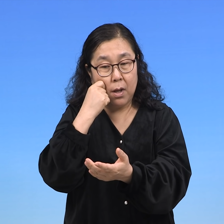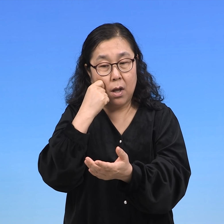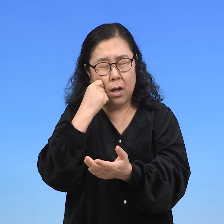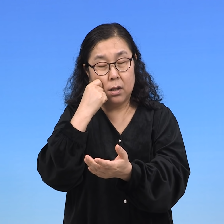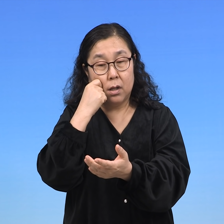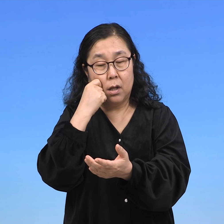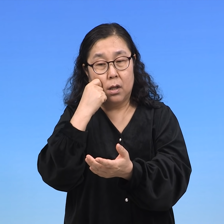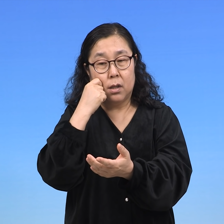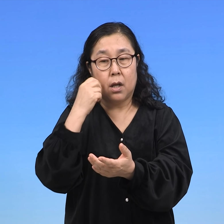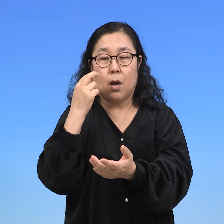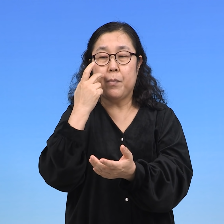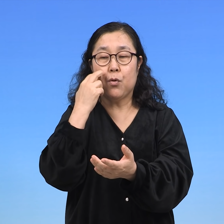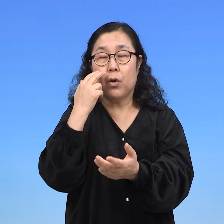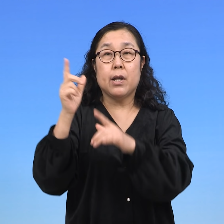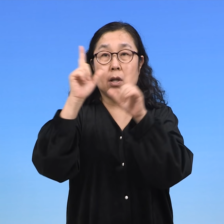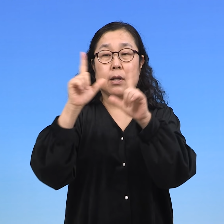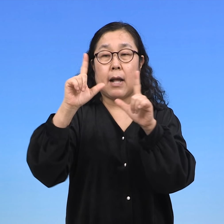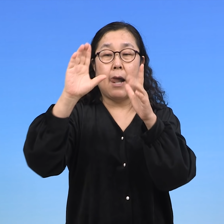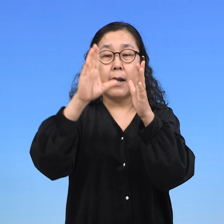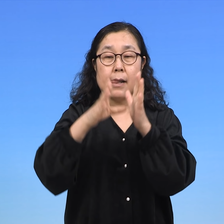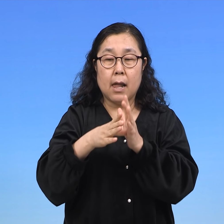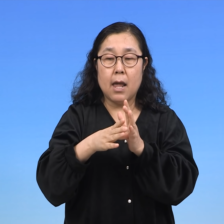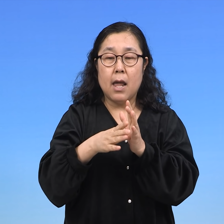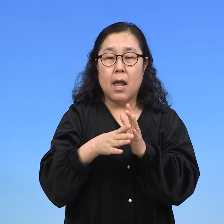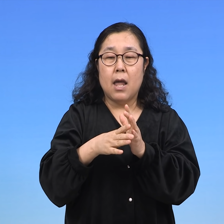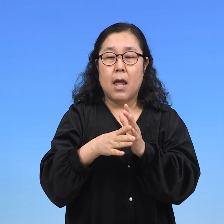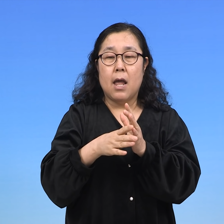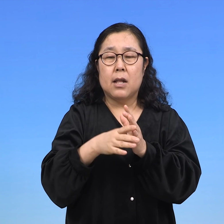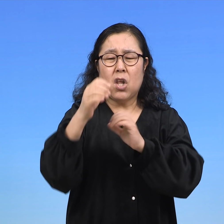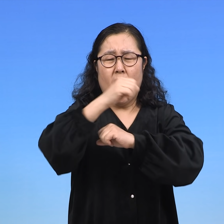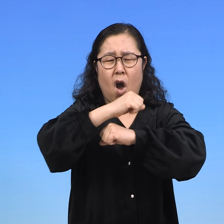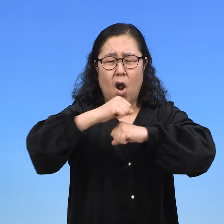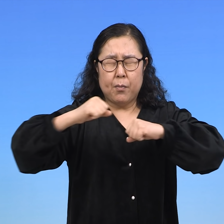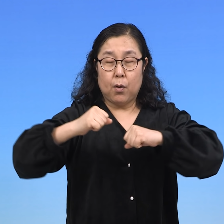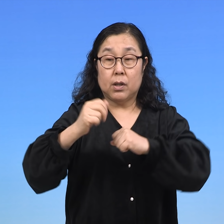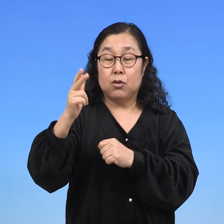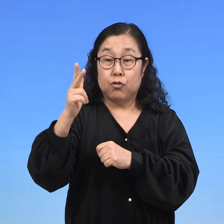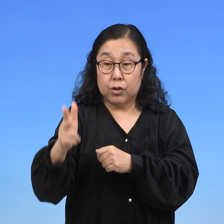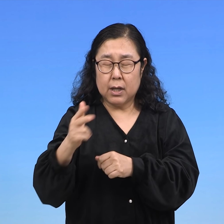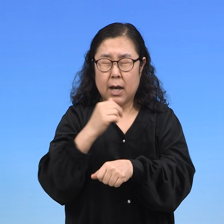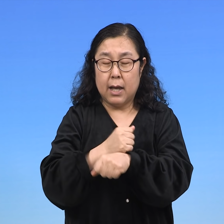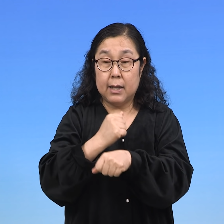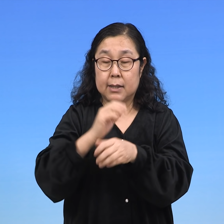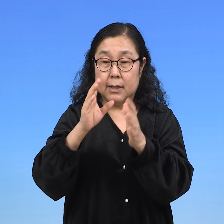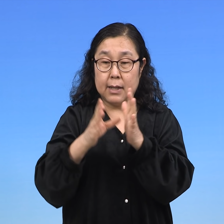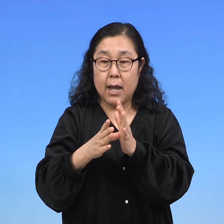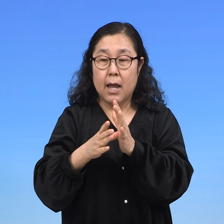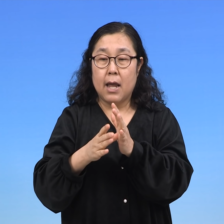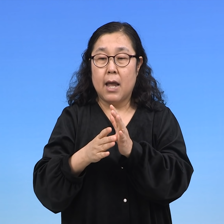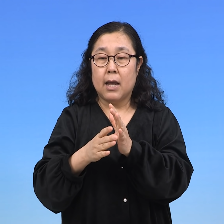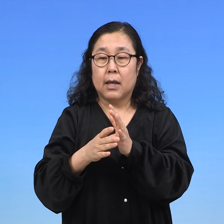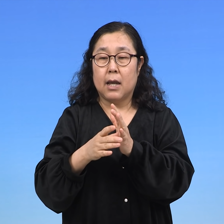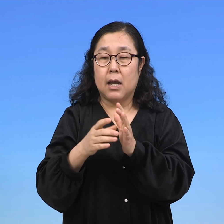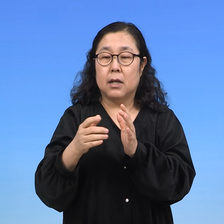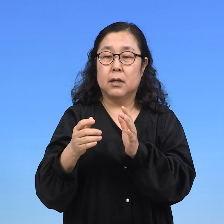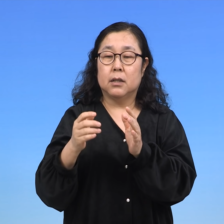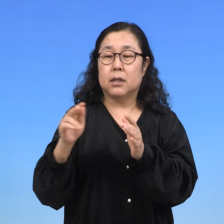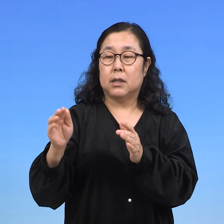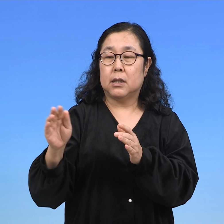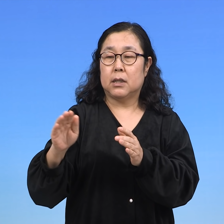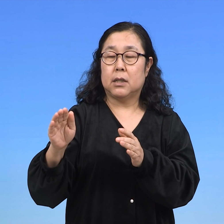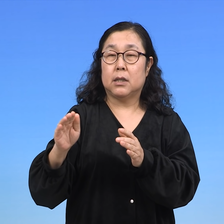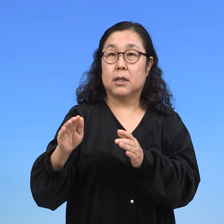찾는데 1시간 이상을 소모했던 적이 있습니다. 그런데 요즘은 너무 좋습니다. 어디 세운지 기억이 잘 안 나도